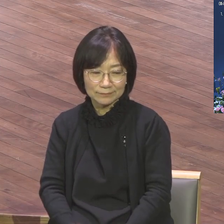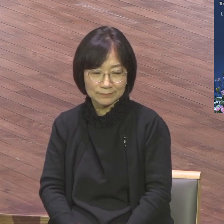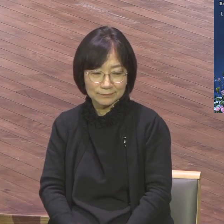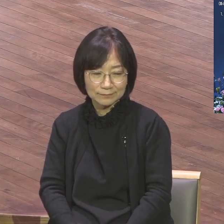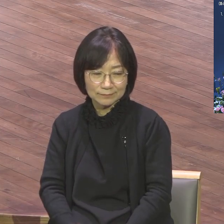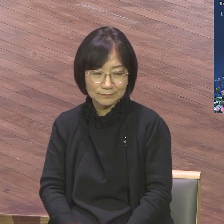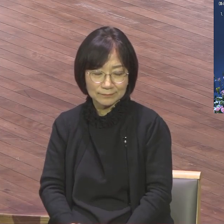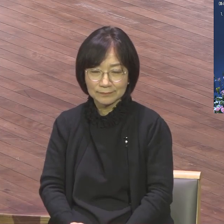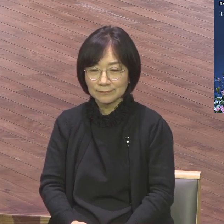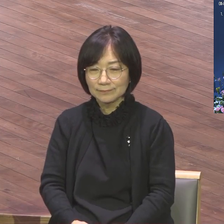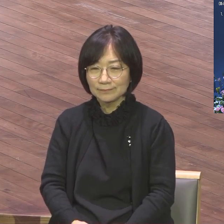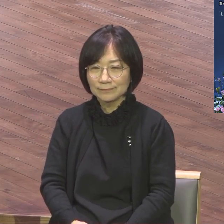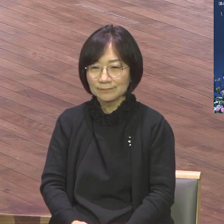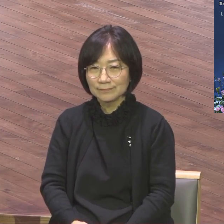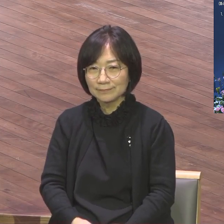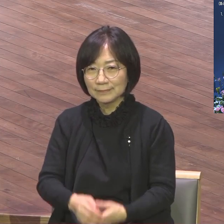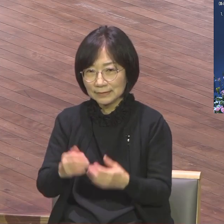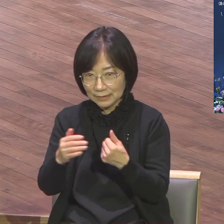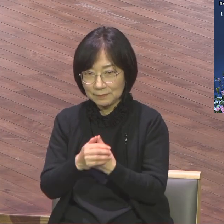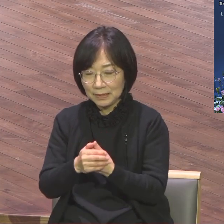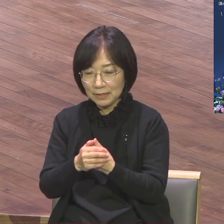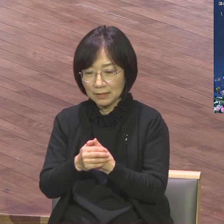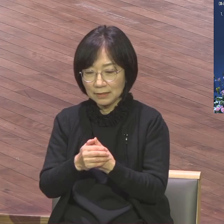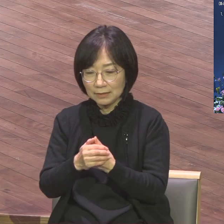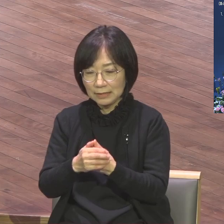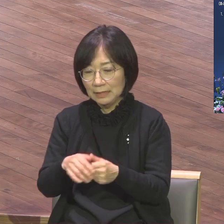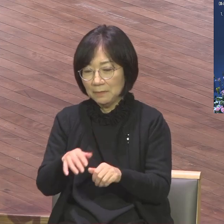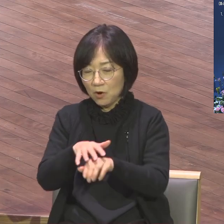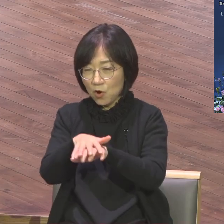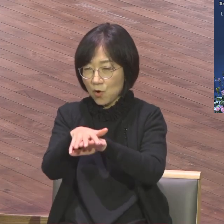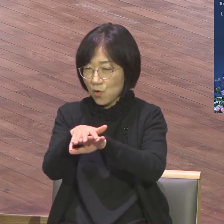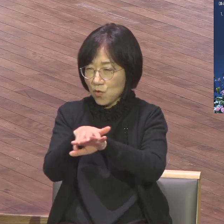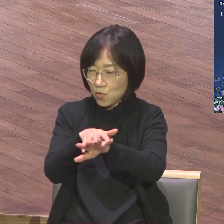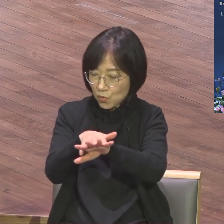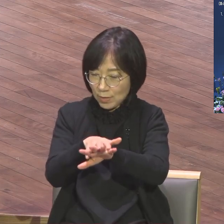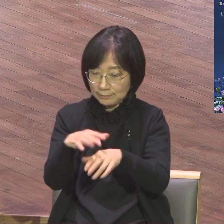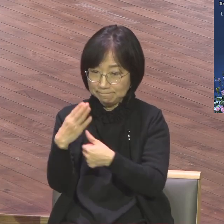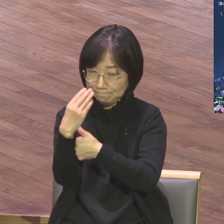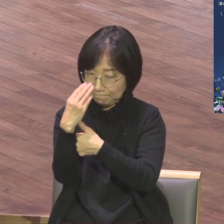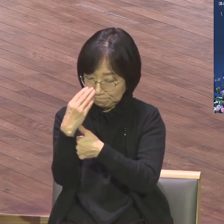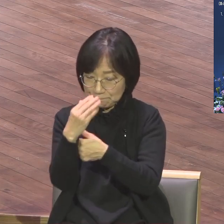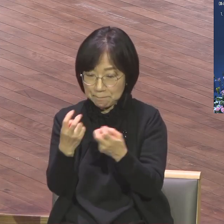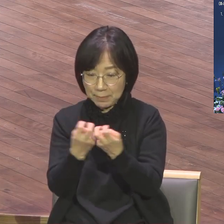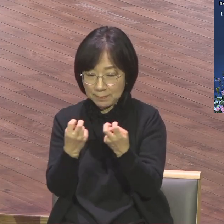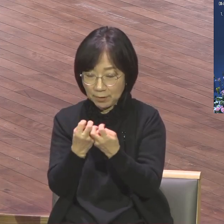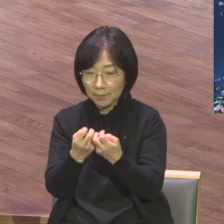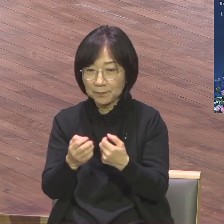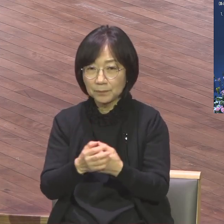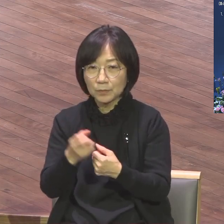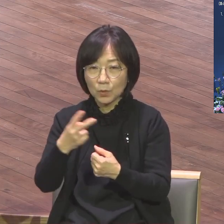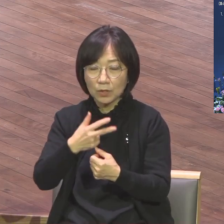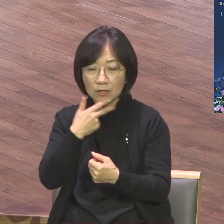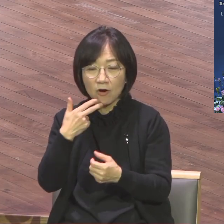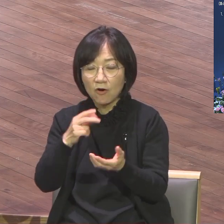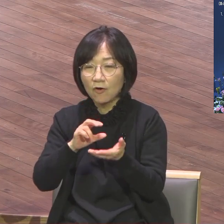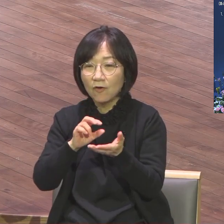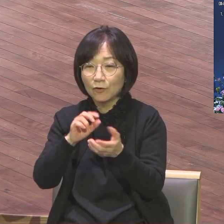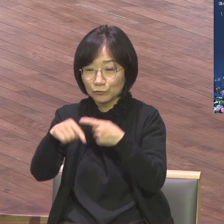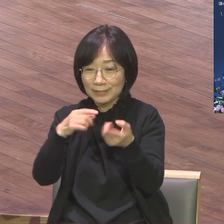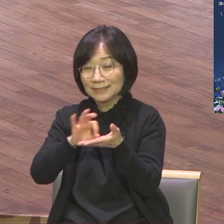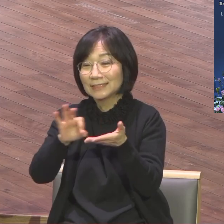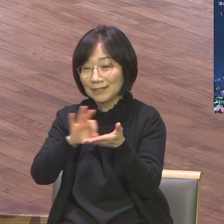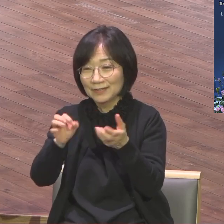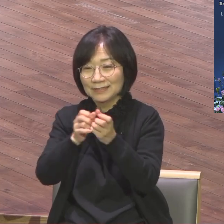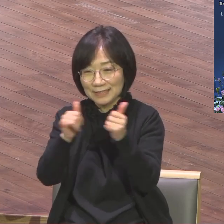이 네트워크를 통해서 숨은 제자를 찾아내는 국내외 영어권 이 농인들을 중심으로